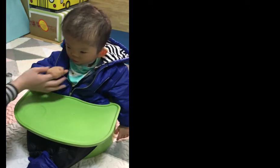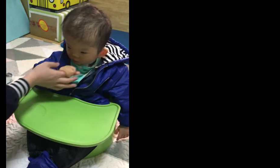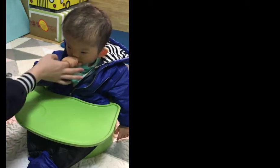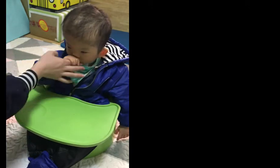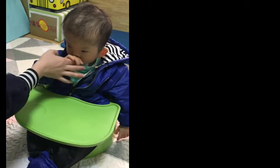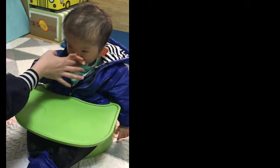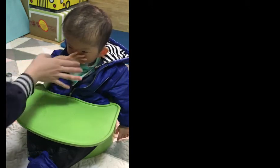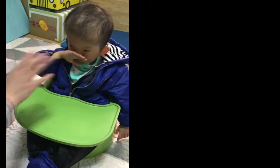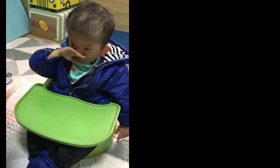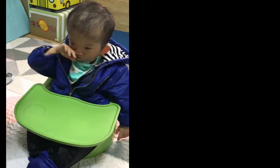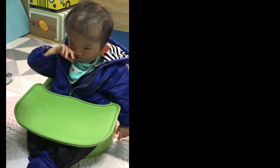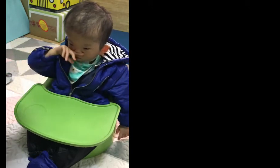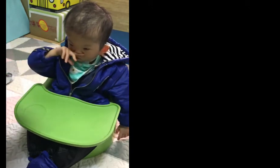对，吃吃。